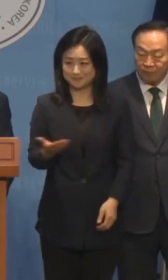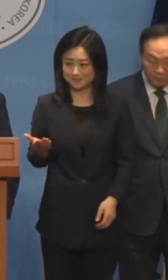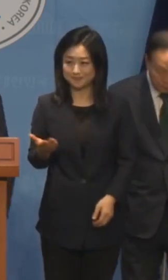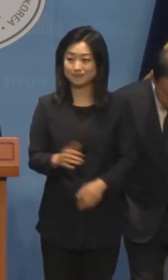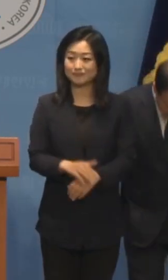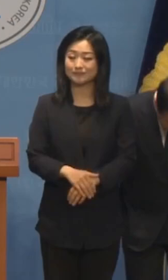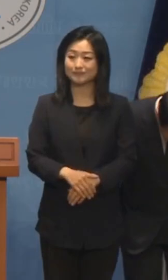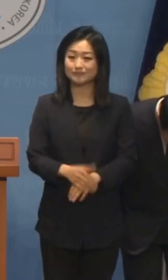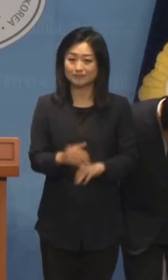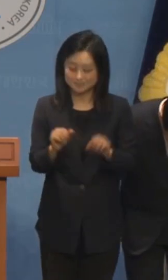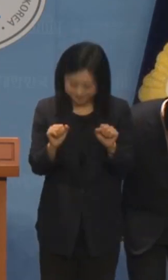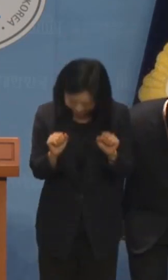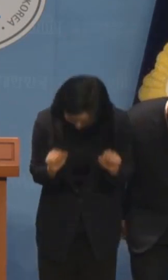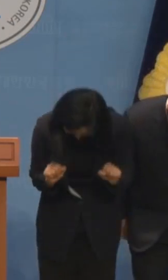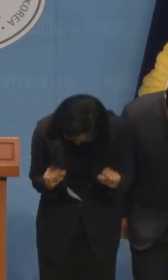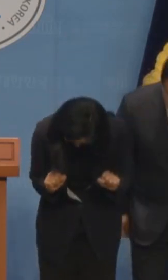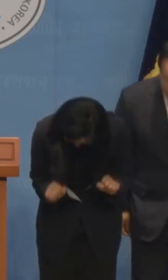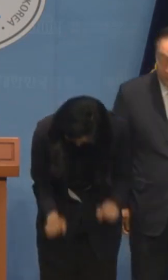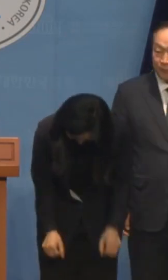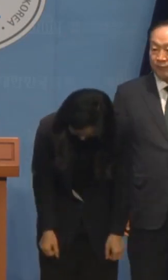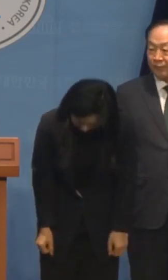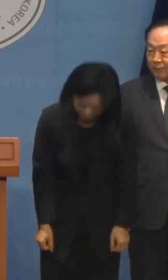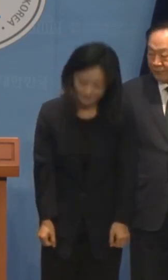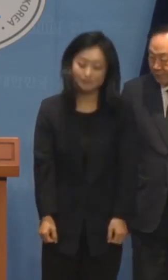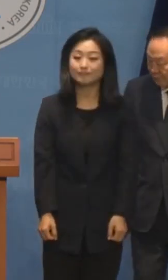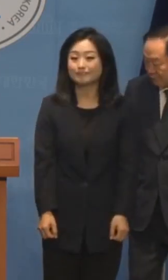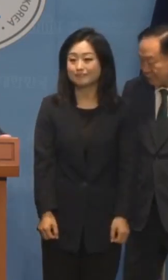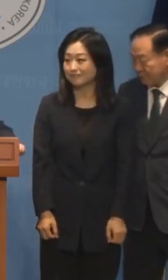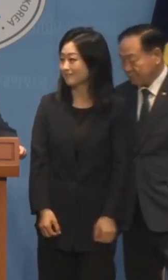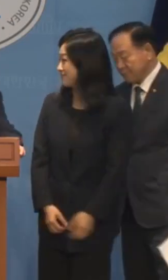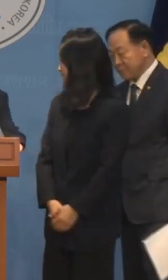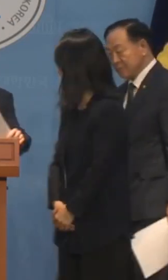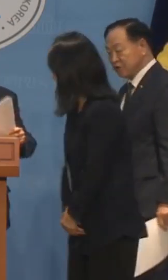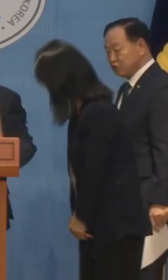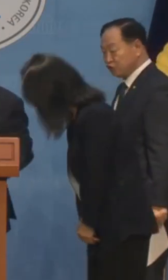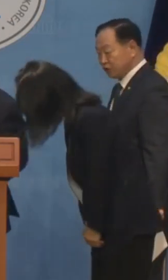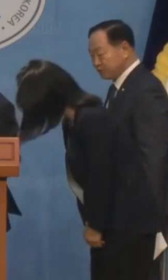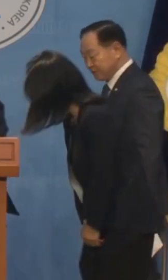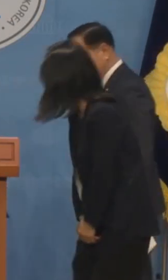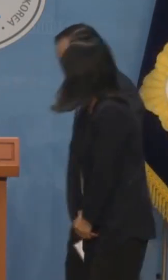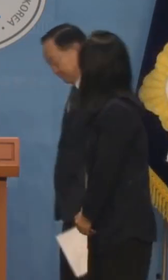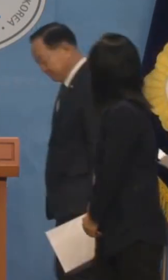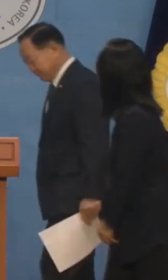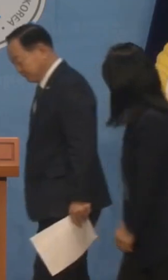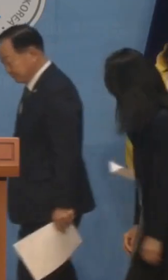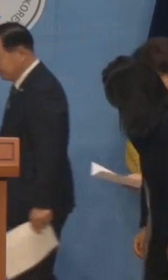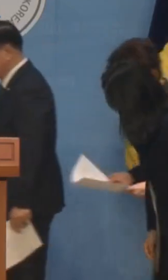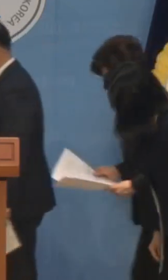수고하셨습니다.